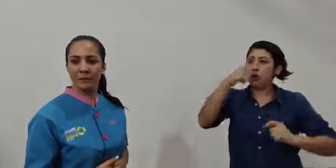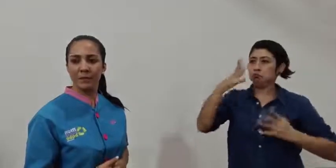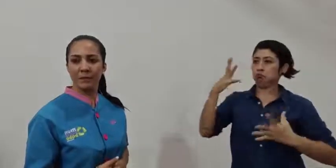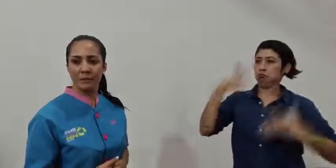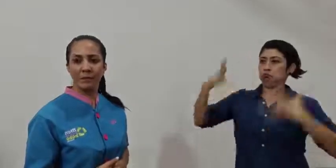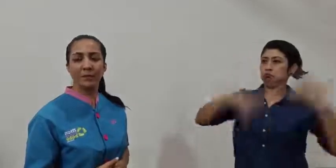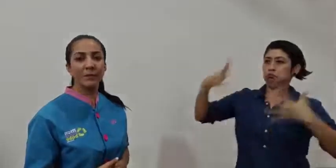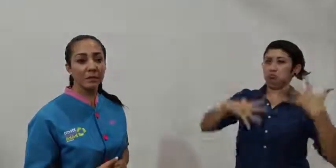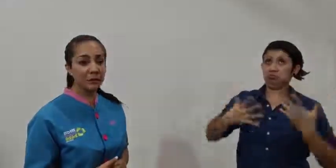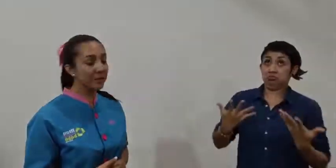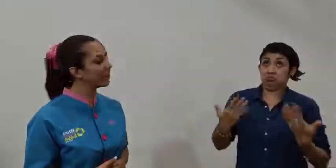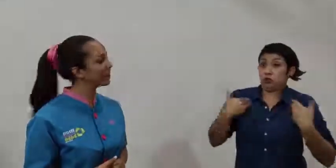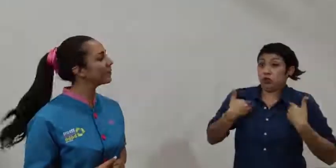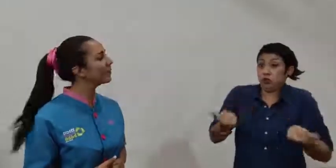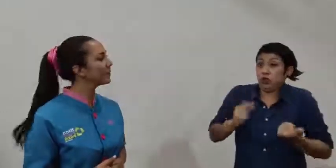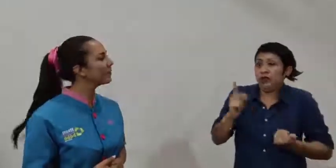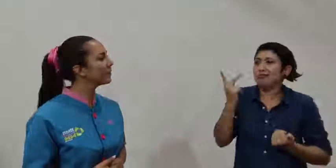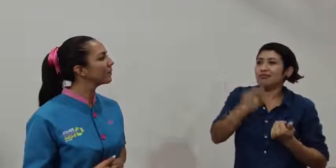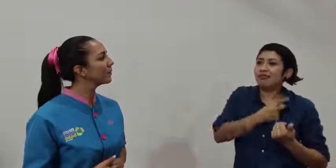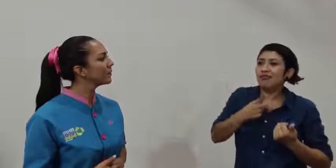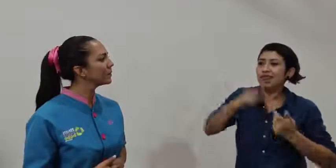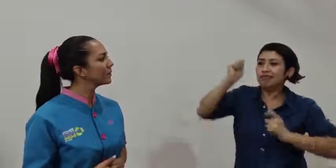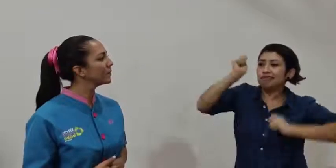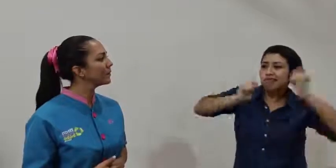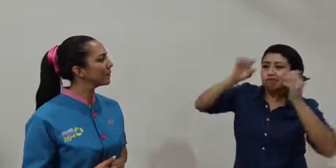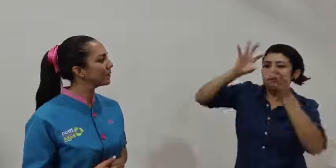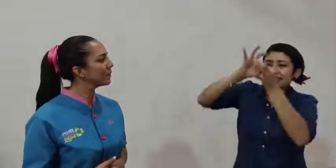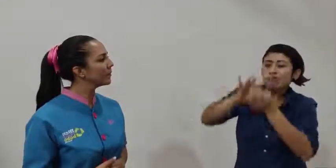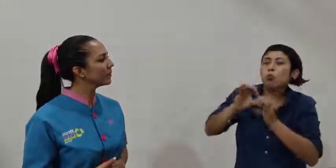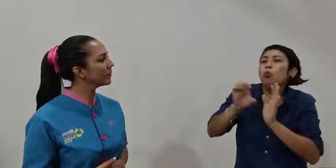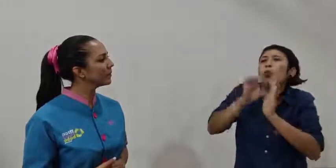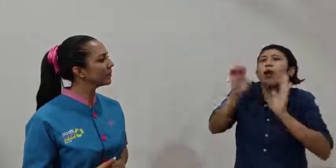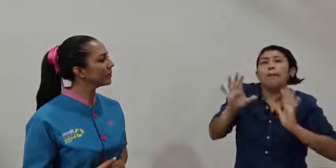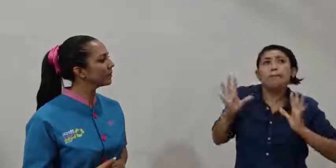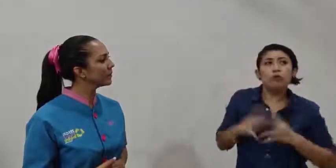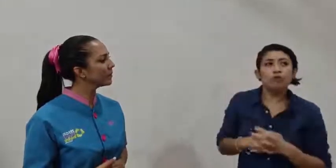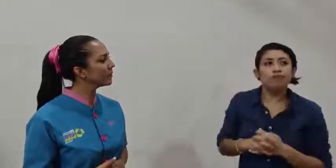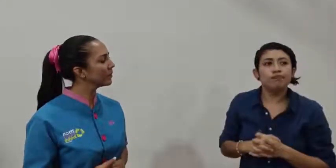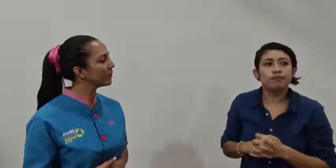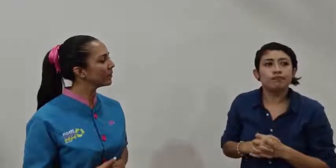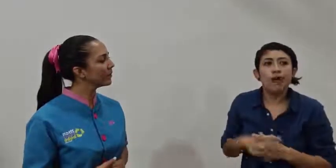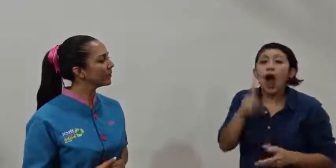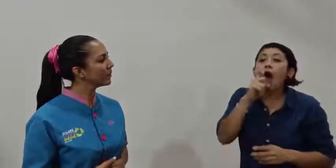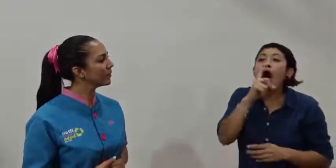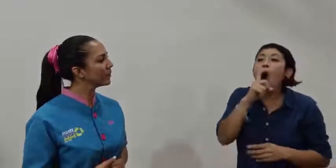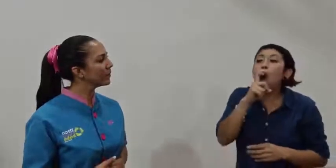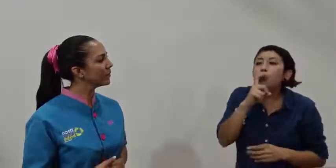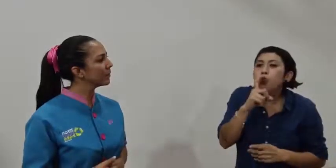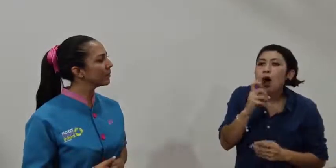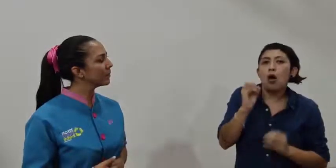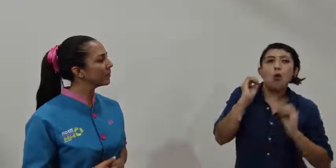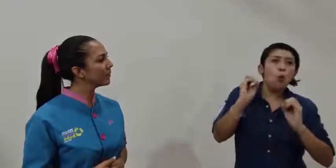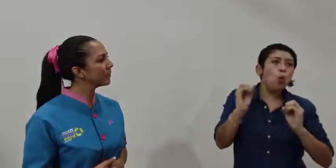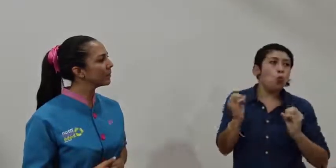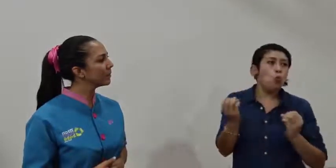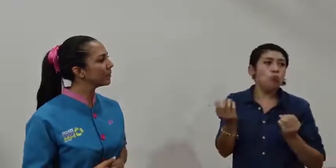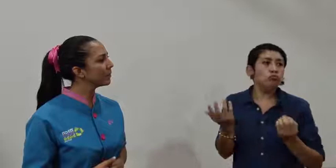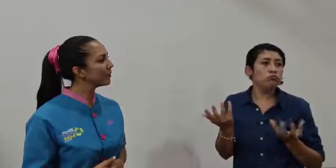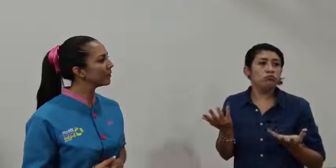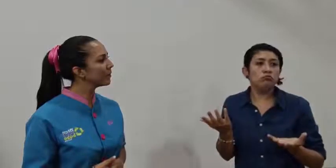nuestro cuerpo, nuestra cara para comunicarnos. Si nosotros no usamos la expresión facial, no nos